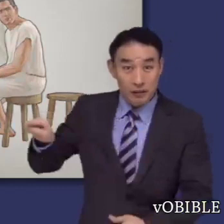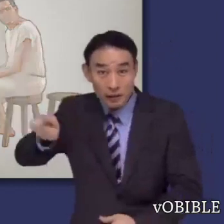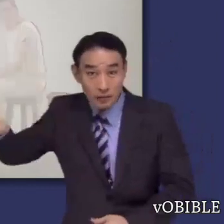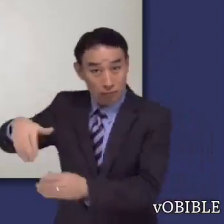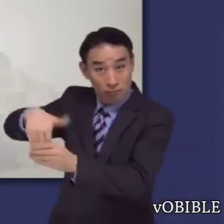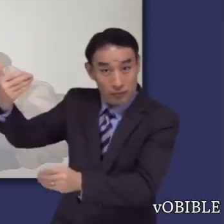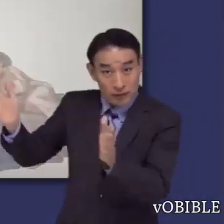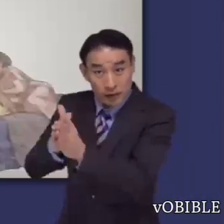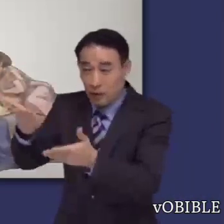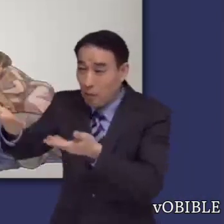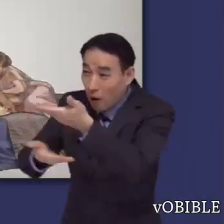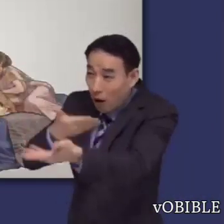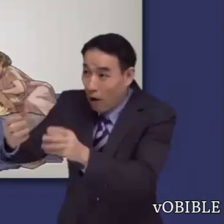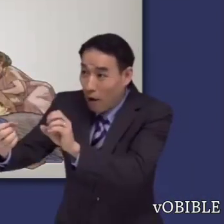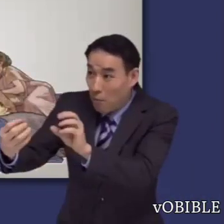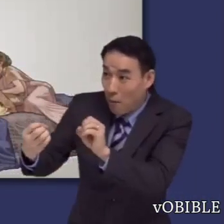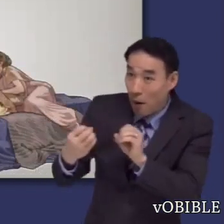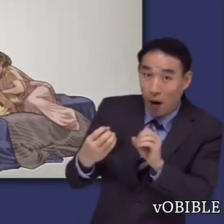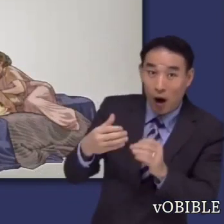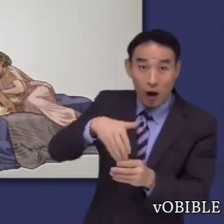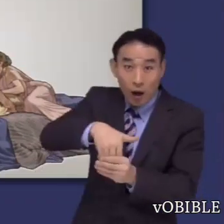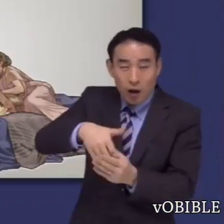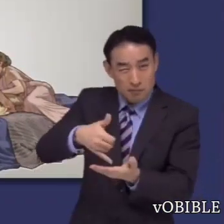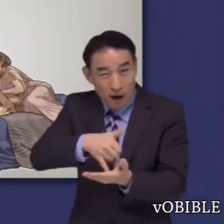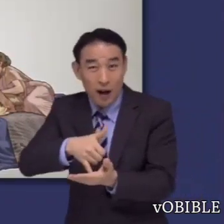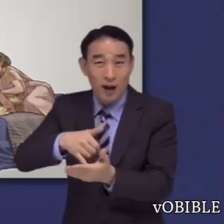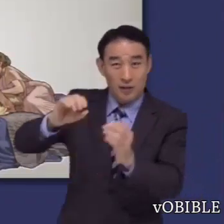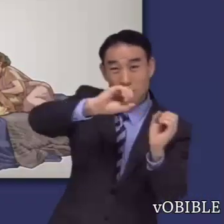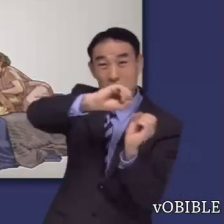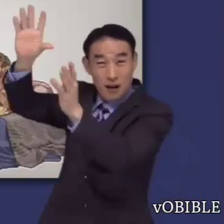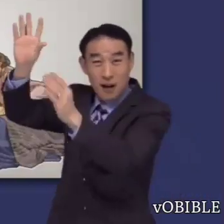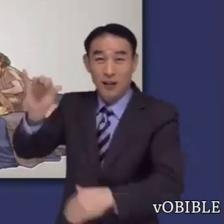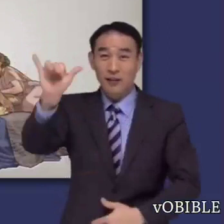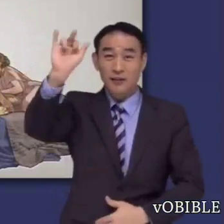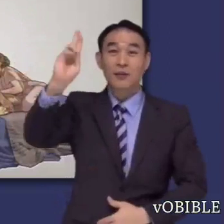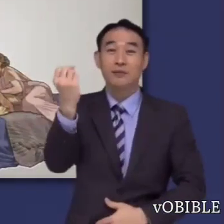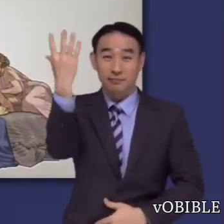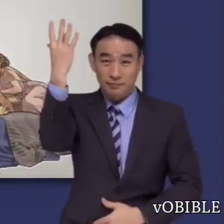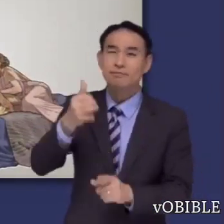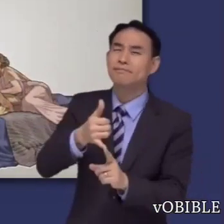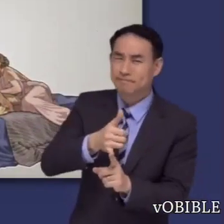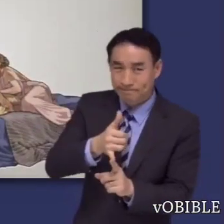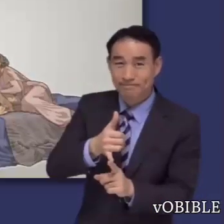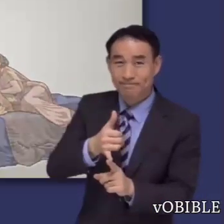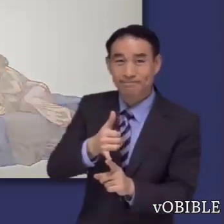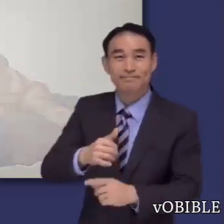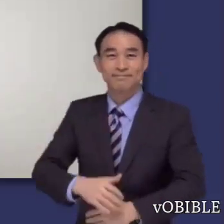交朋友，不但没有益处，还会损害自己的信心，放弃基督徒的信仰。